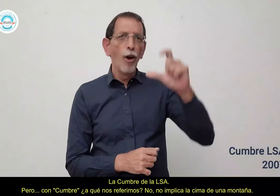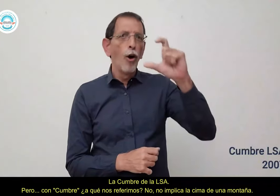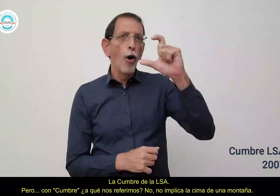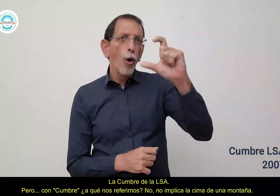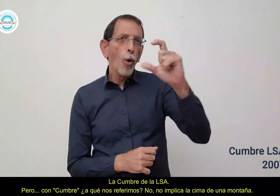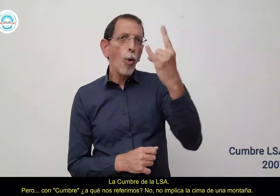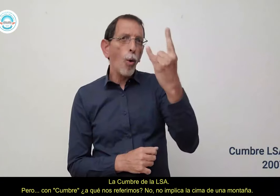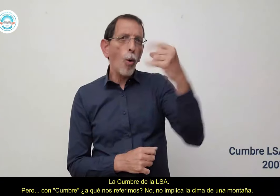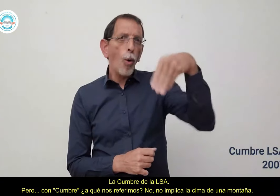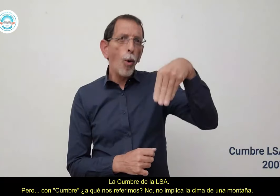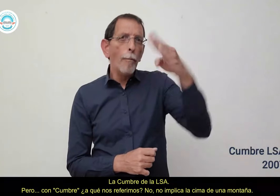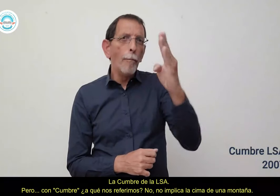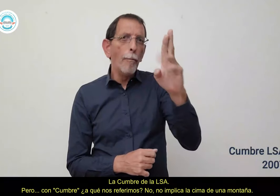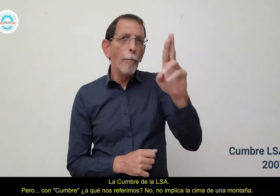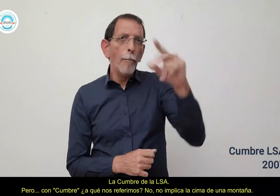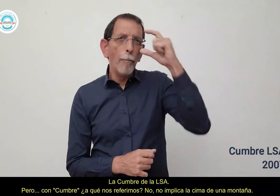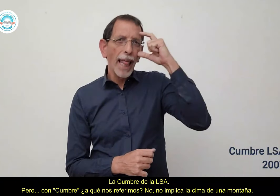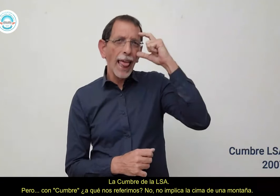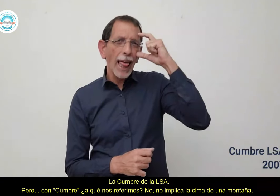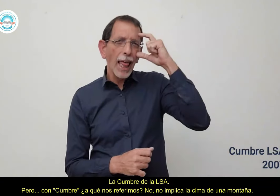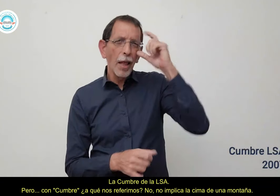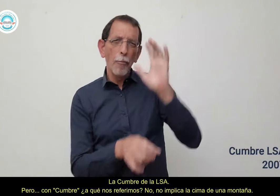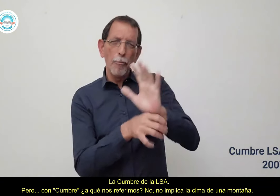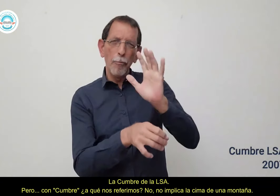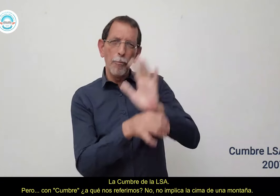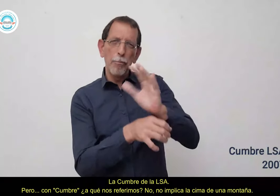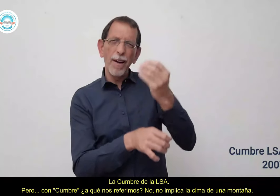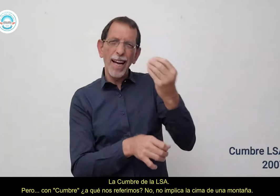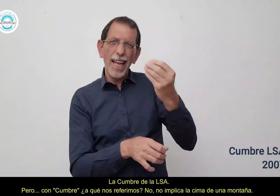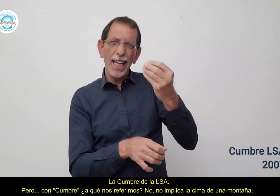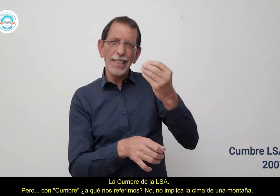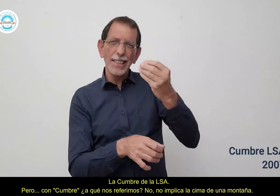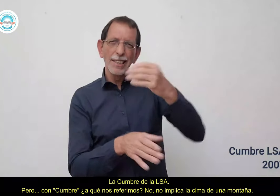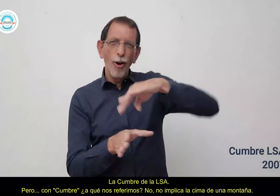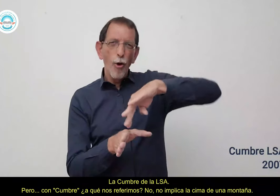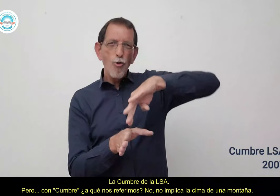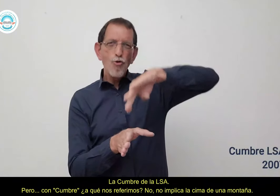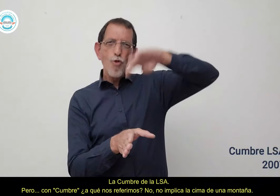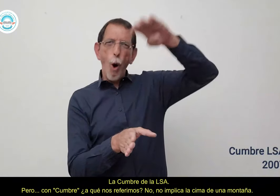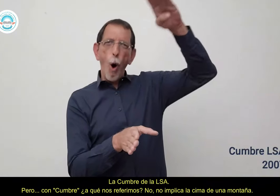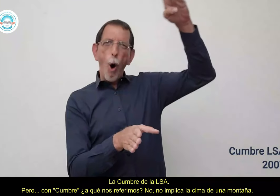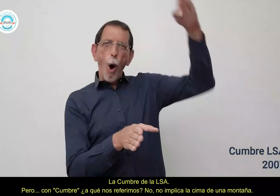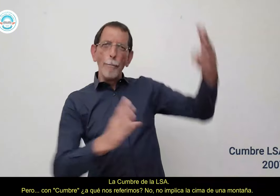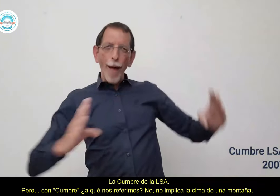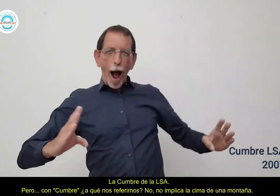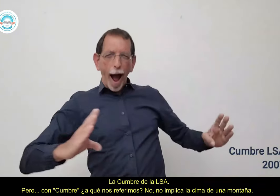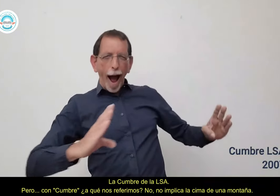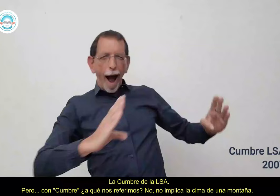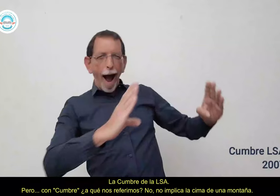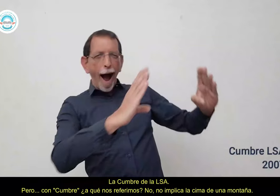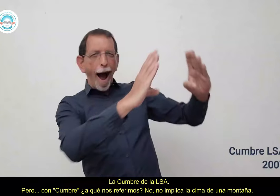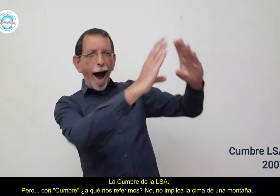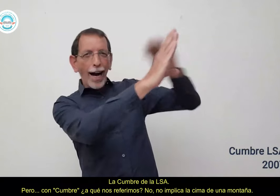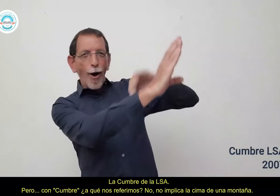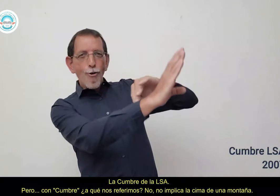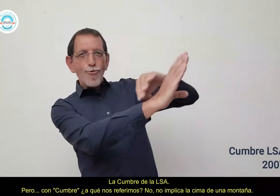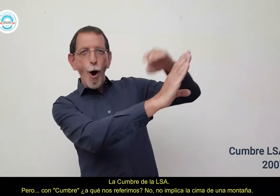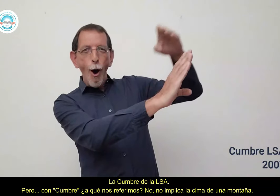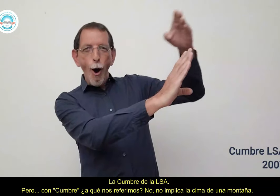La cumbre de la LSA. Pero, ¿con cumbre? ¿A qué nos referimos? No, no implica